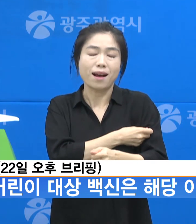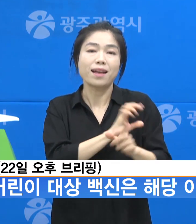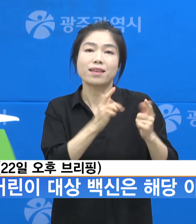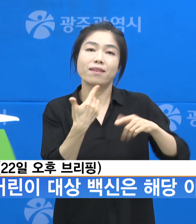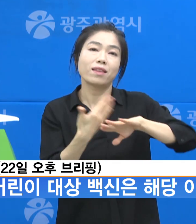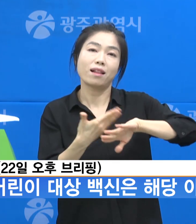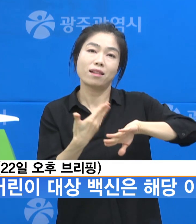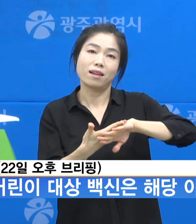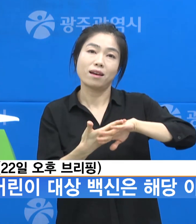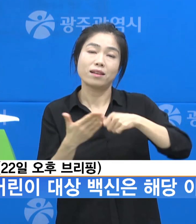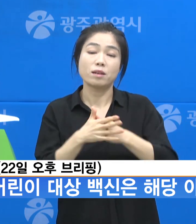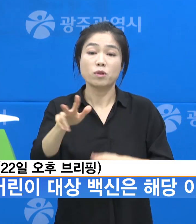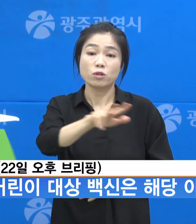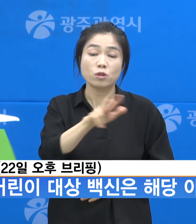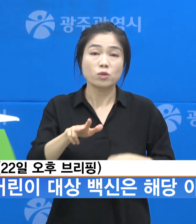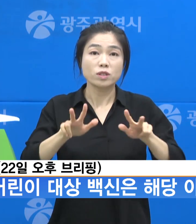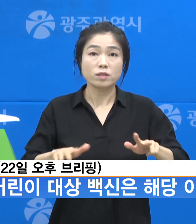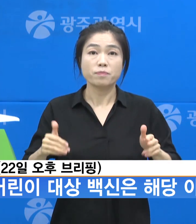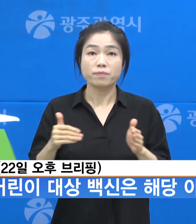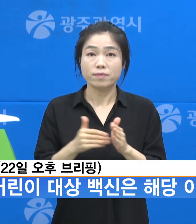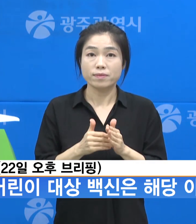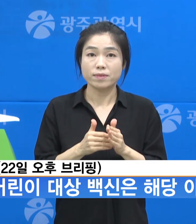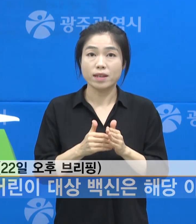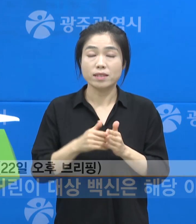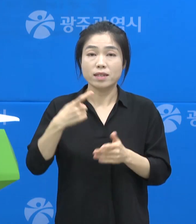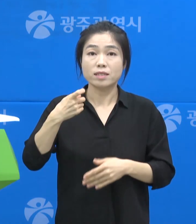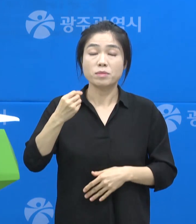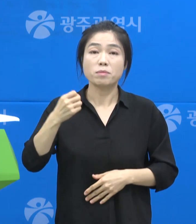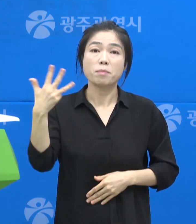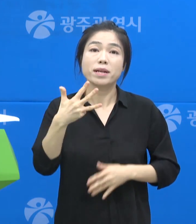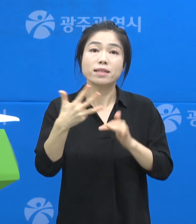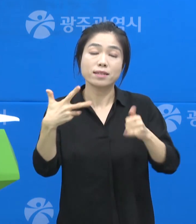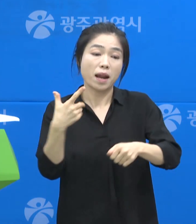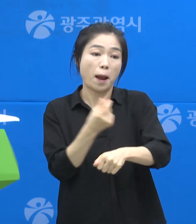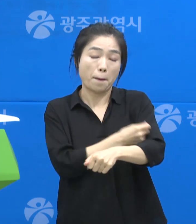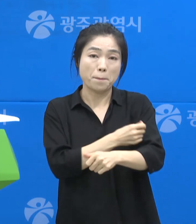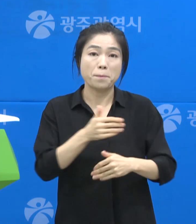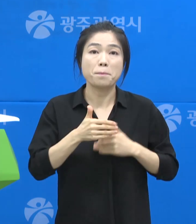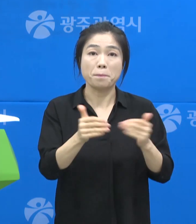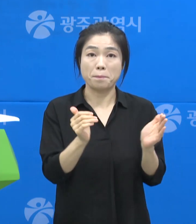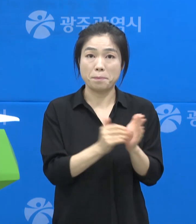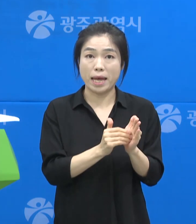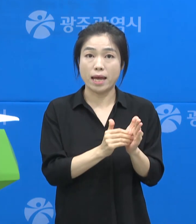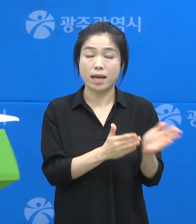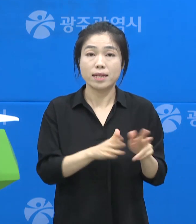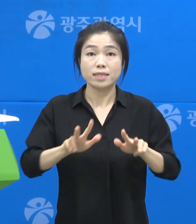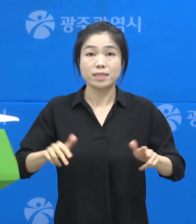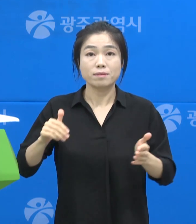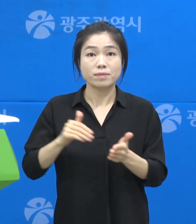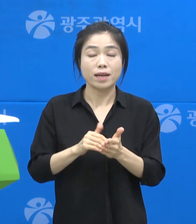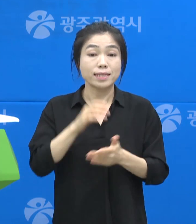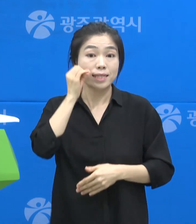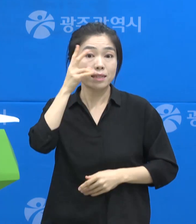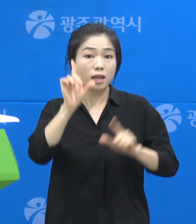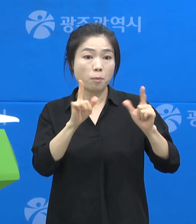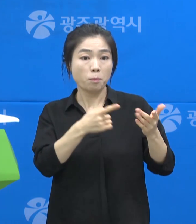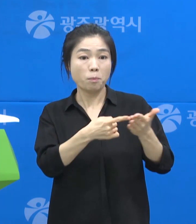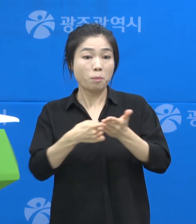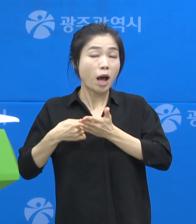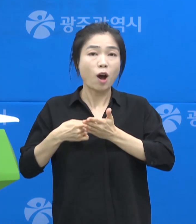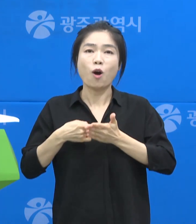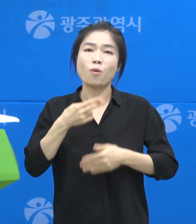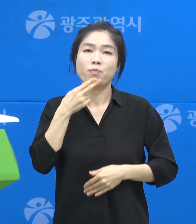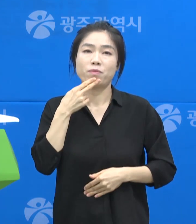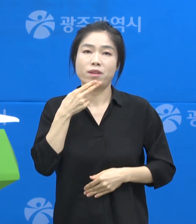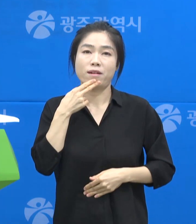아닙니다. 전국적으로 현재까지 11만 8천 명 접종이 진행되었으며 지금까지 이상 반응이 신고된 사례는